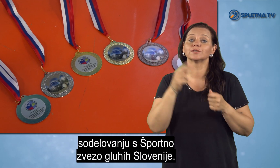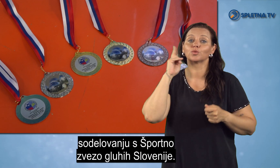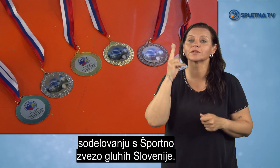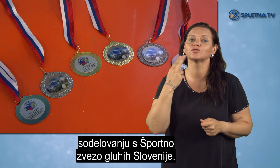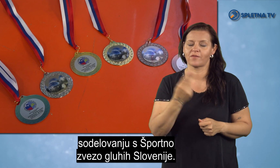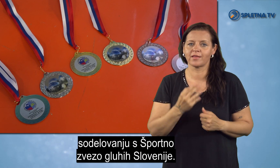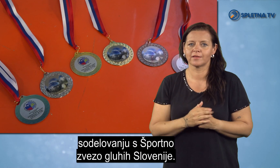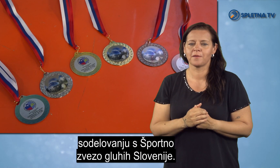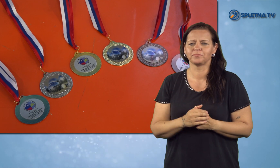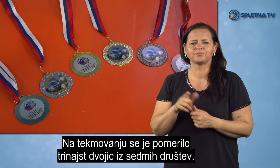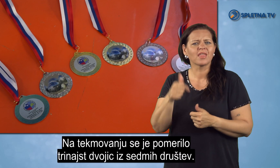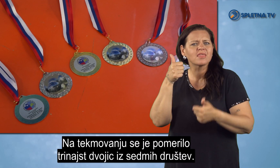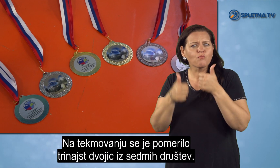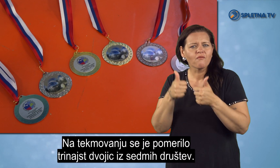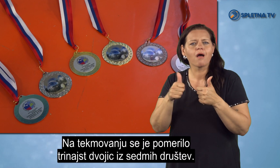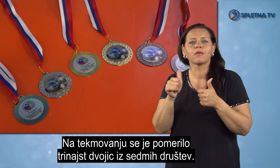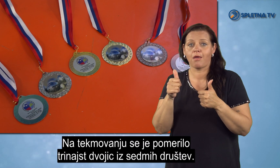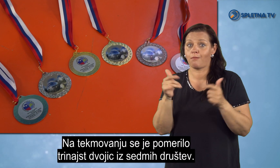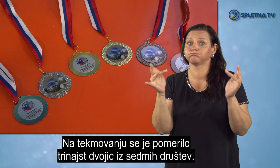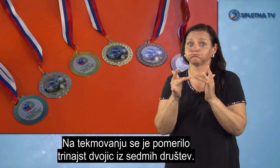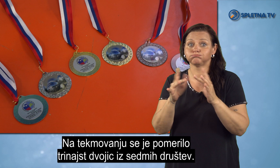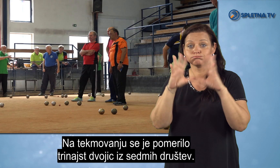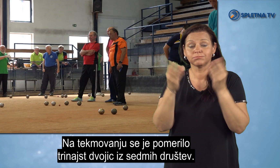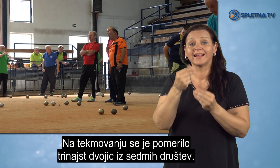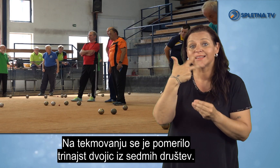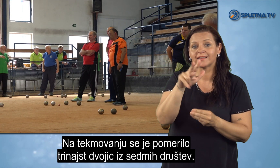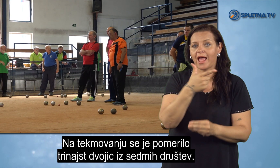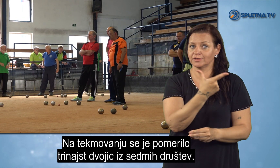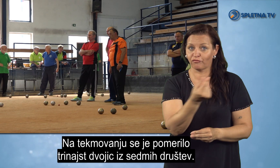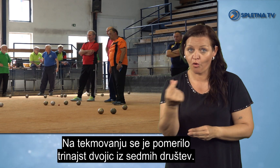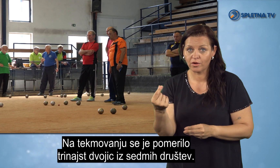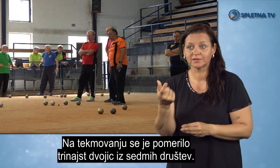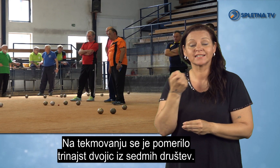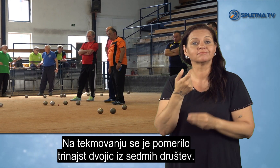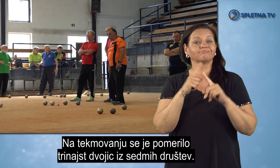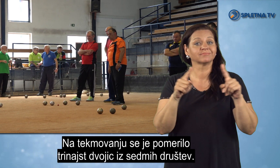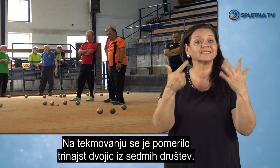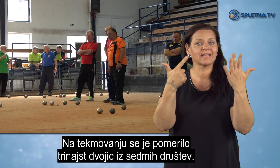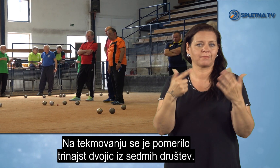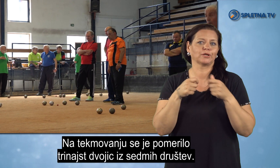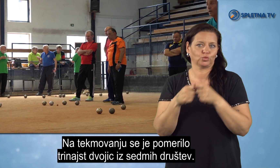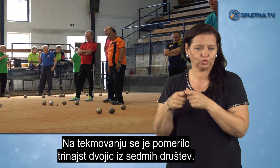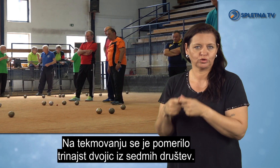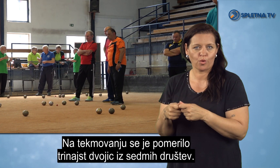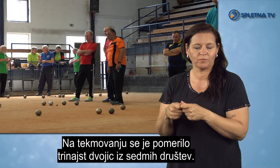s Športno zvezo gluhih Slovenije. Na tekmovanju se je pomerilo 13 dvojic iz 7